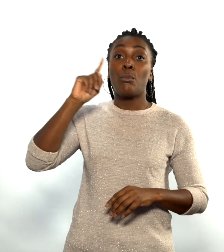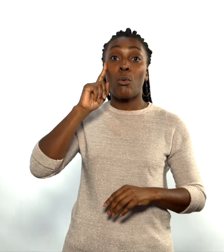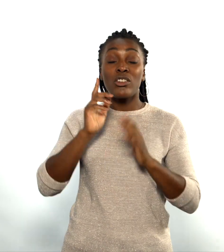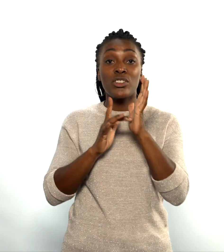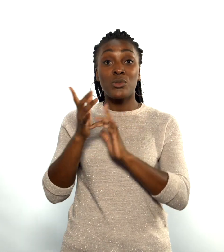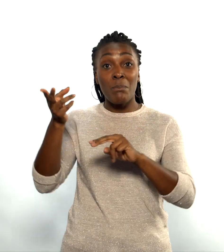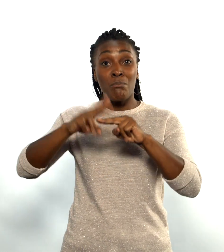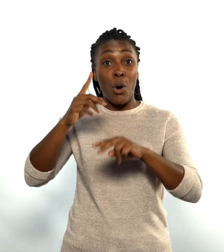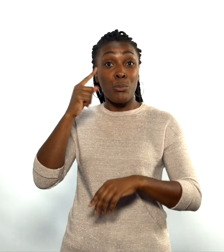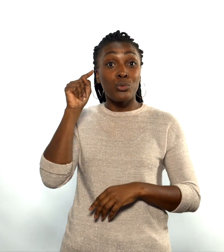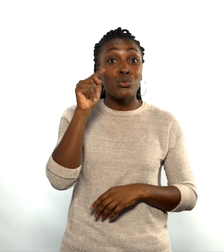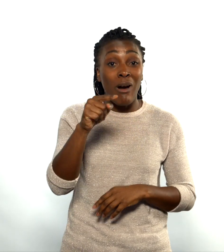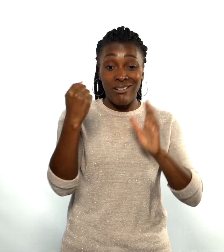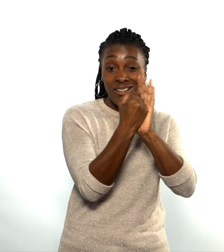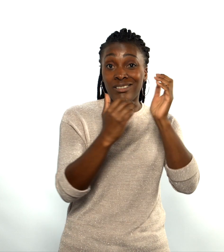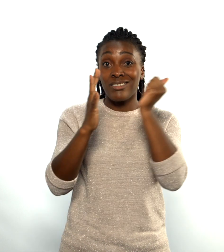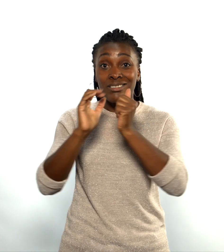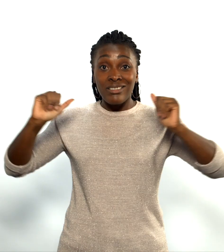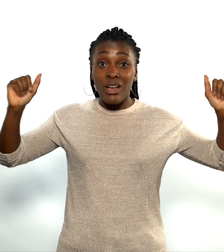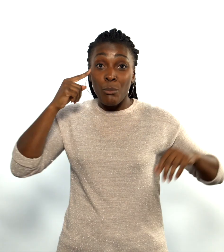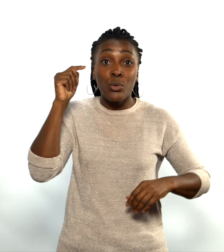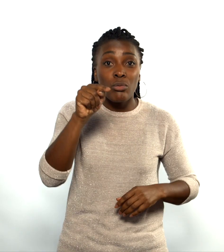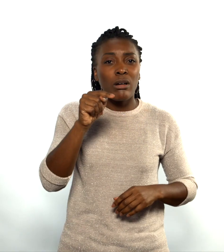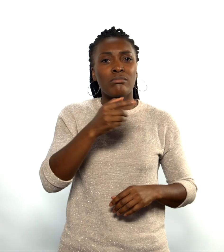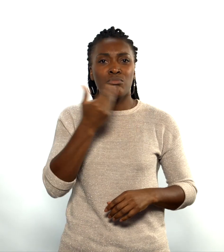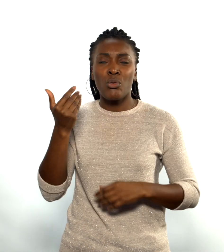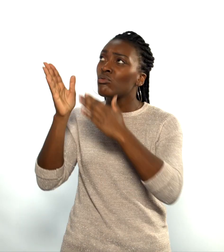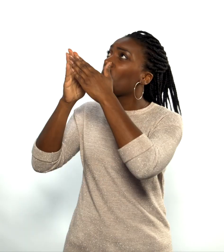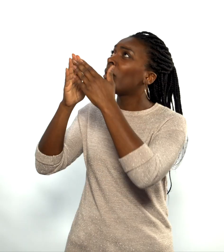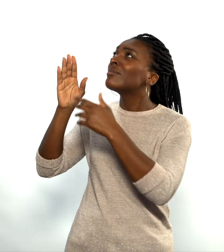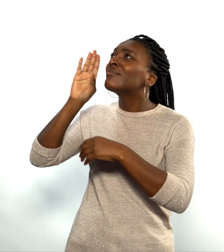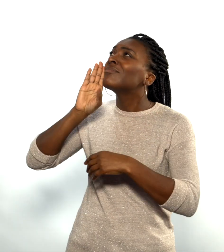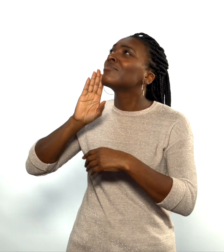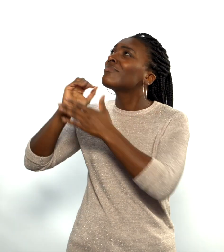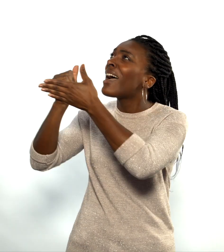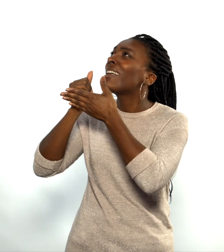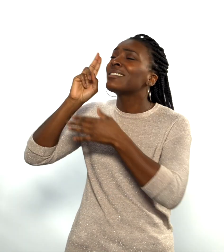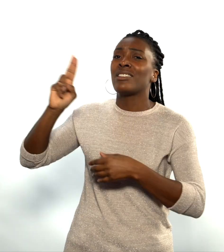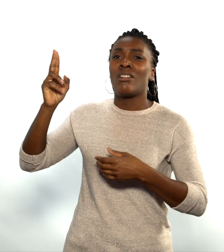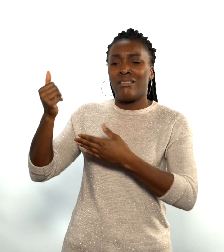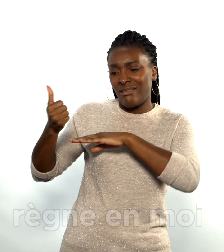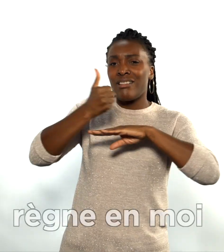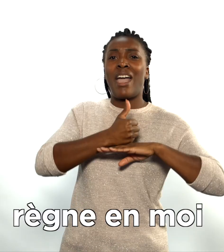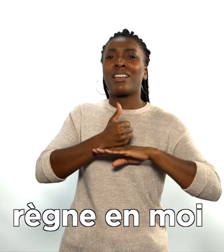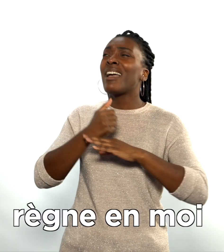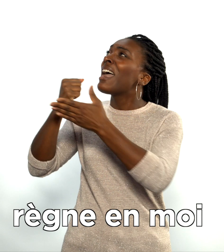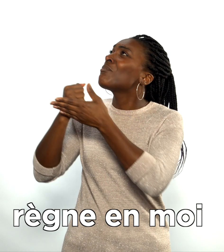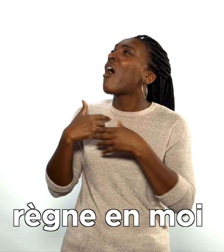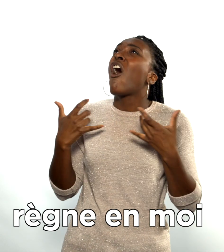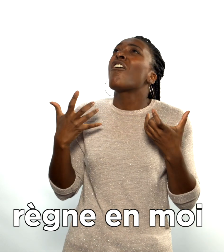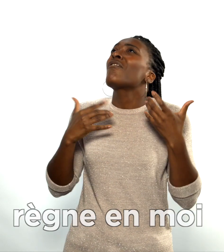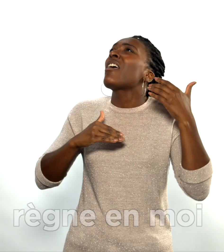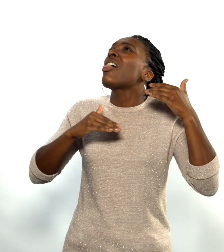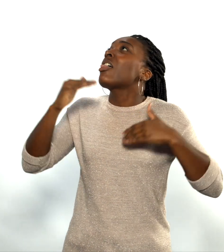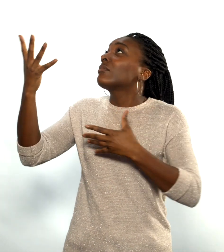s'est sacrifié pour toi. Celui de demander à Jésus, aide-moi Seigneur, règne dans ma vie, enlève-moi cette envie qui vient me